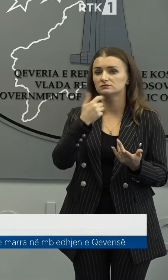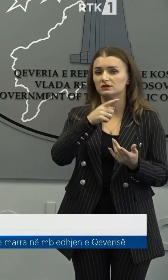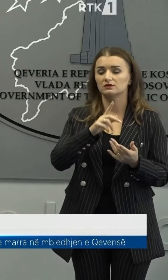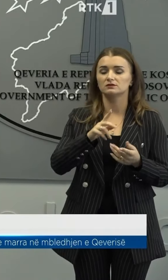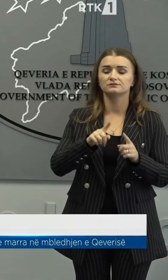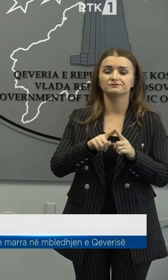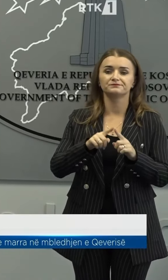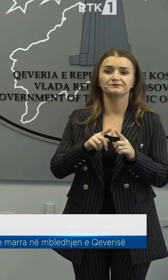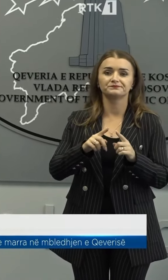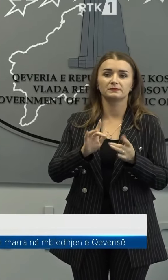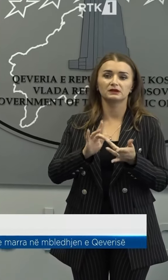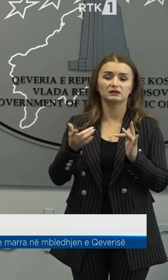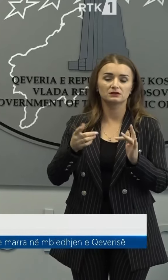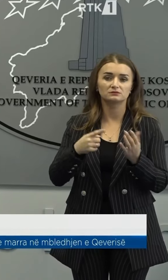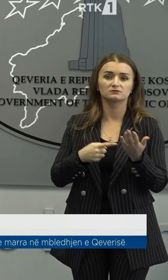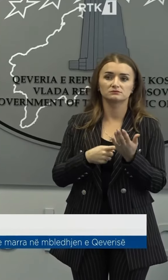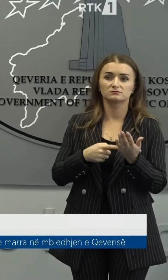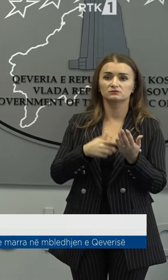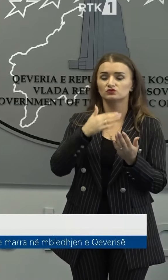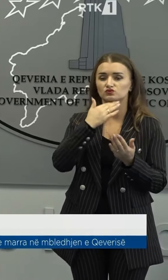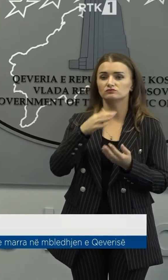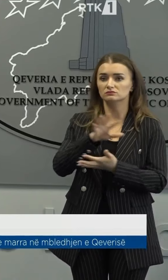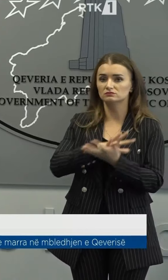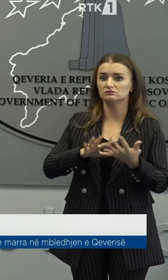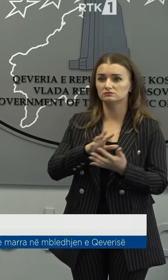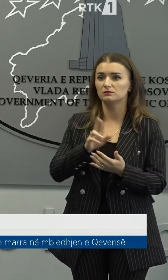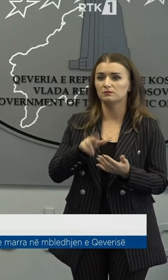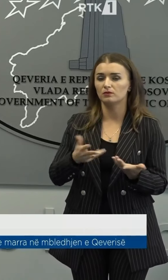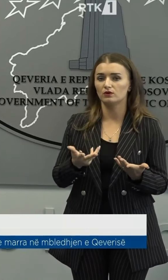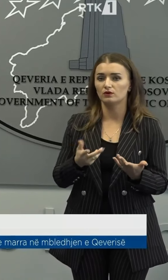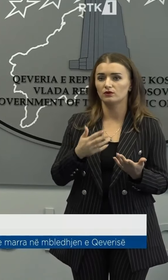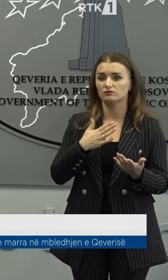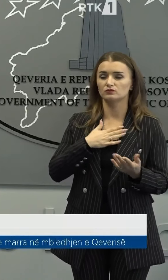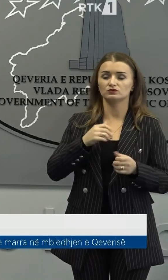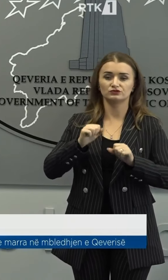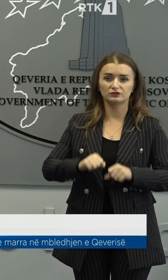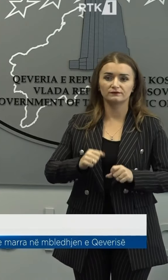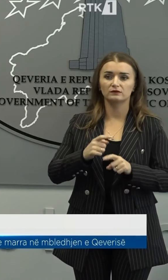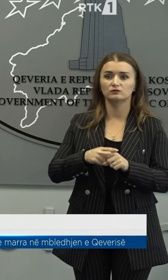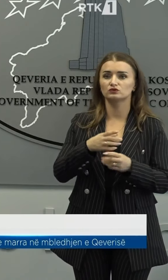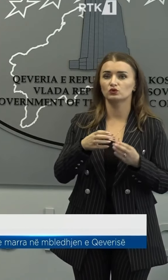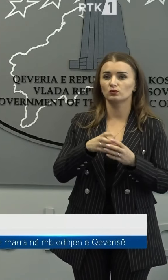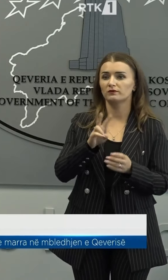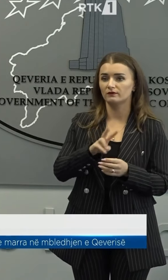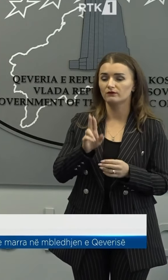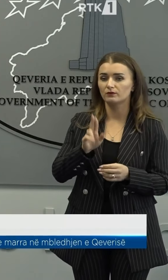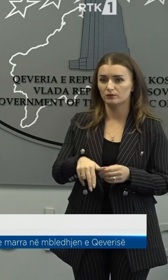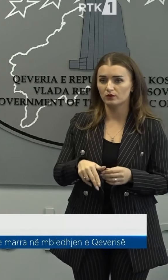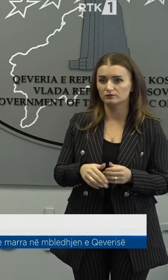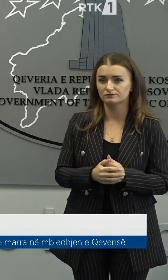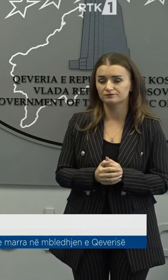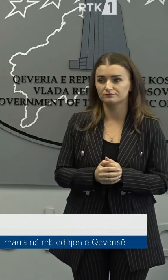kundër Republikës Kosovës, se në veçanti kundër qeverisë sonë, kundër grupit tonë parlamentar